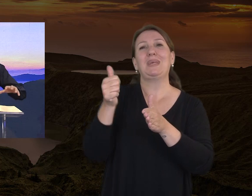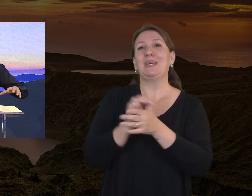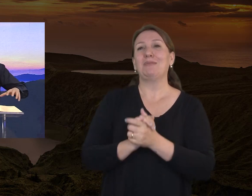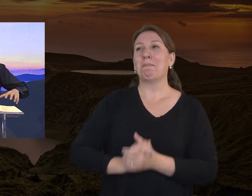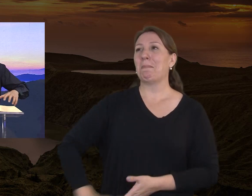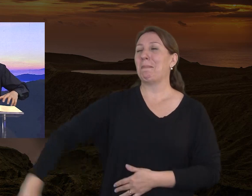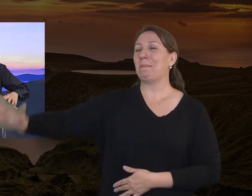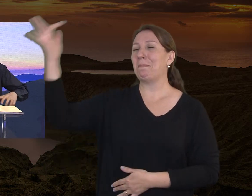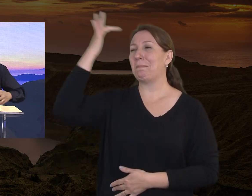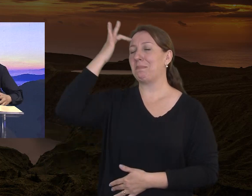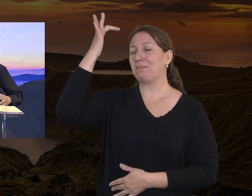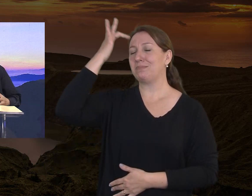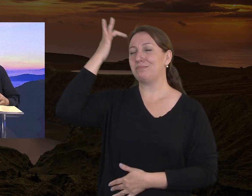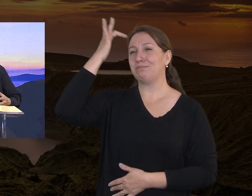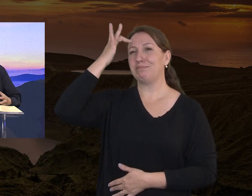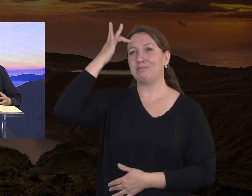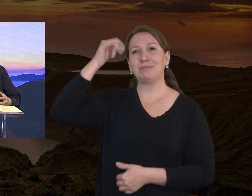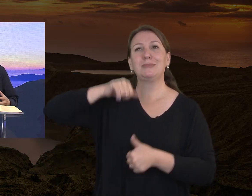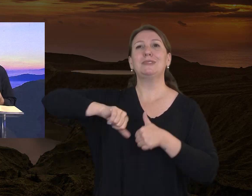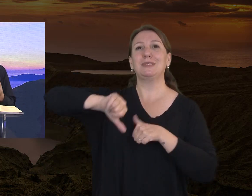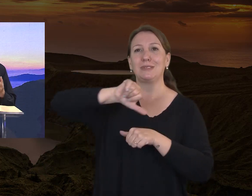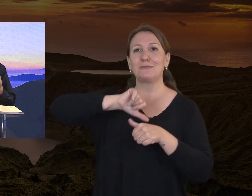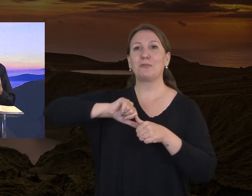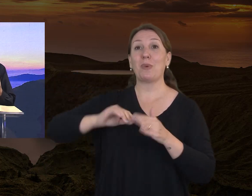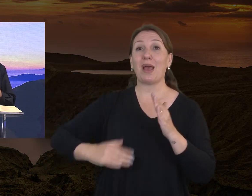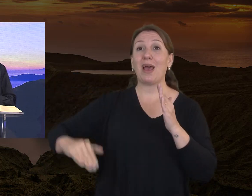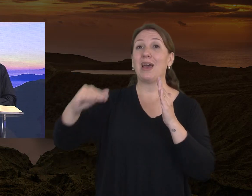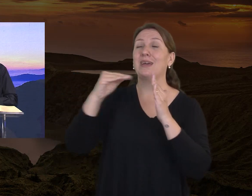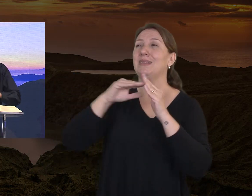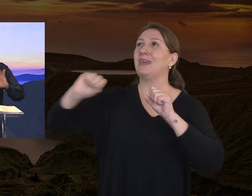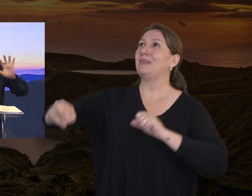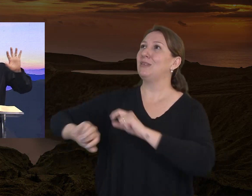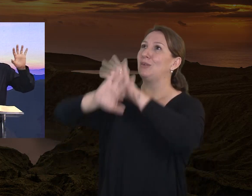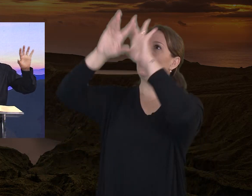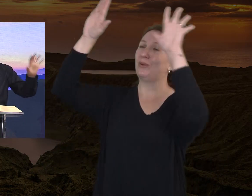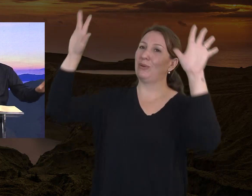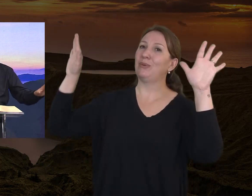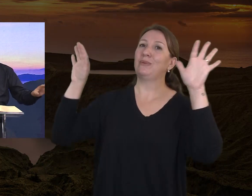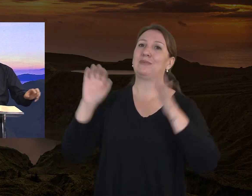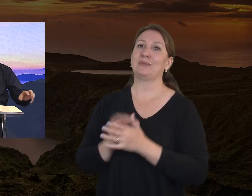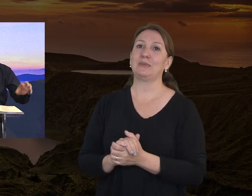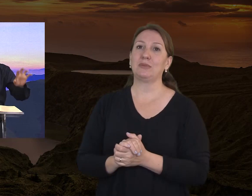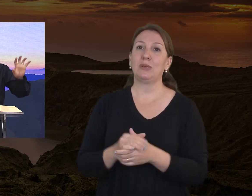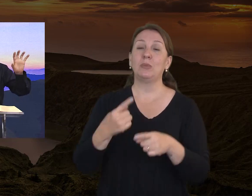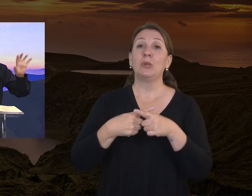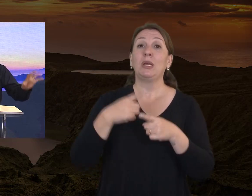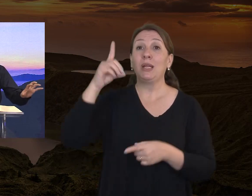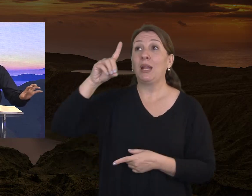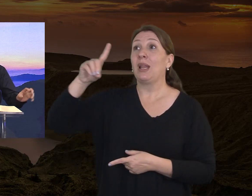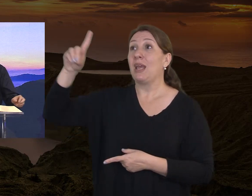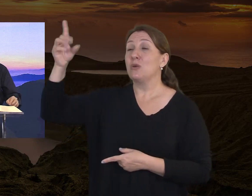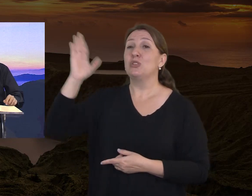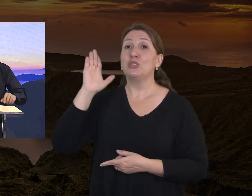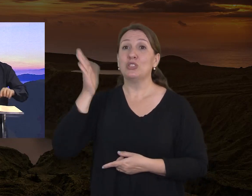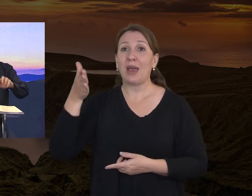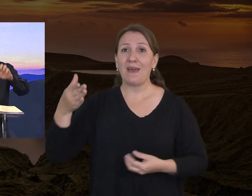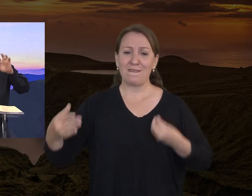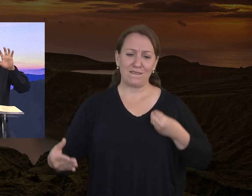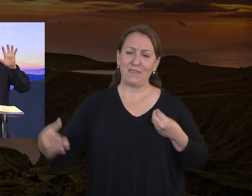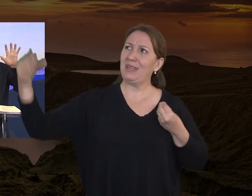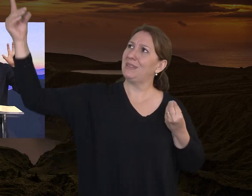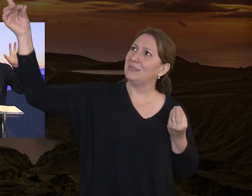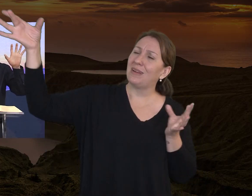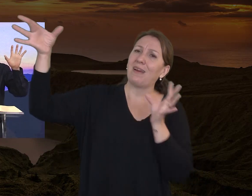amadurecida, e a igreja ser glorificada. Deus nos reconciliou, Deus nos justificou, Deus